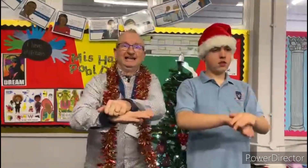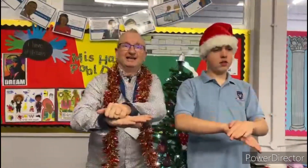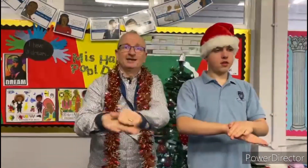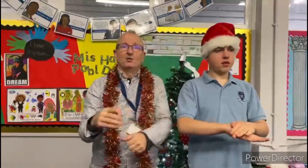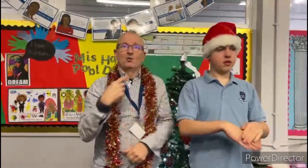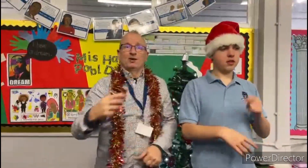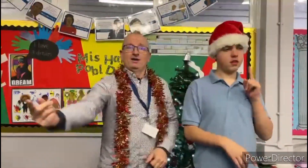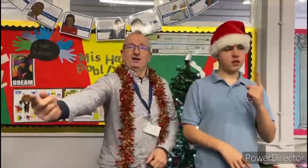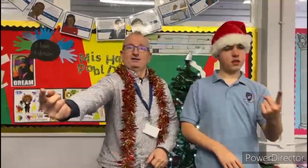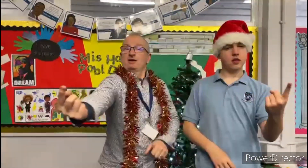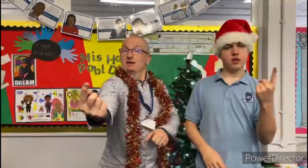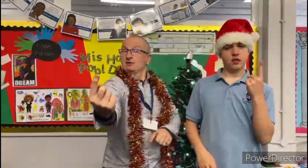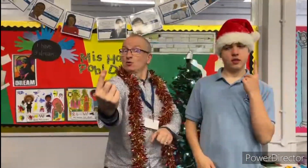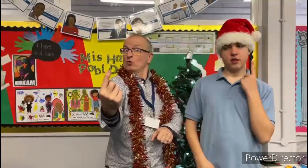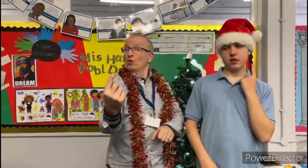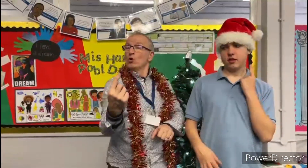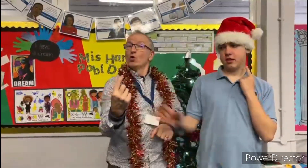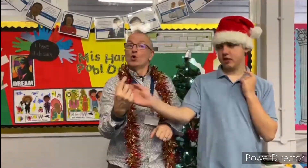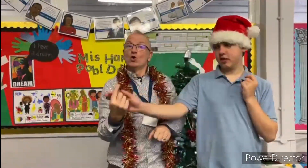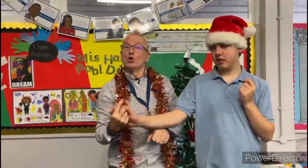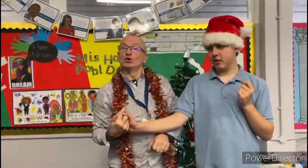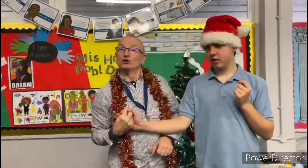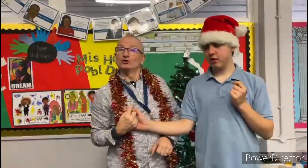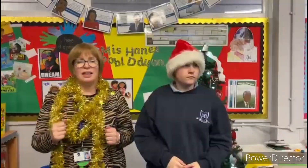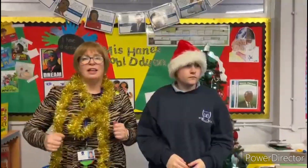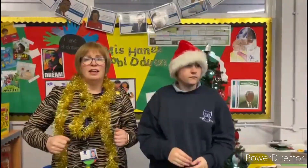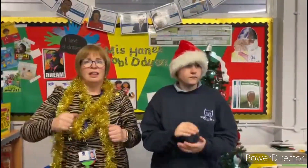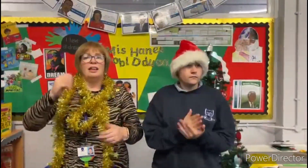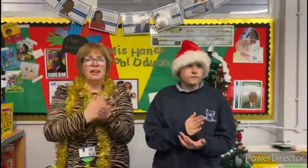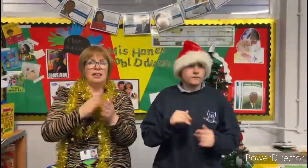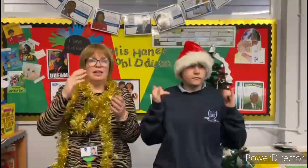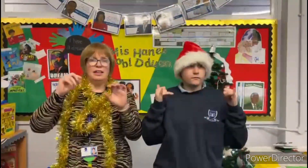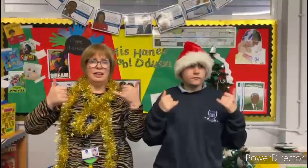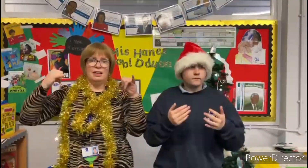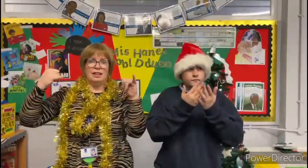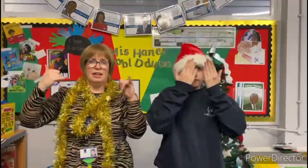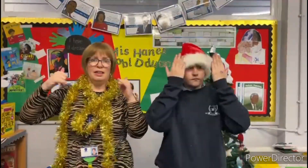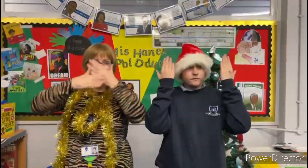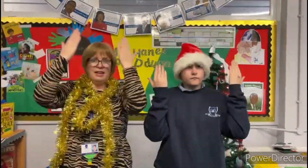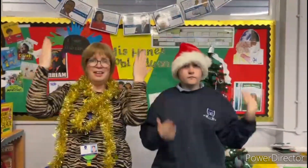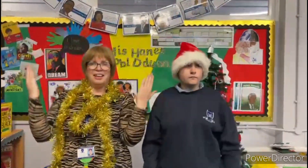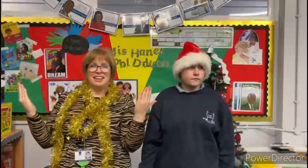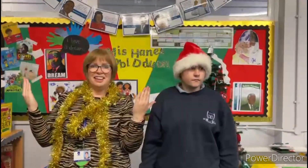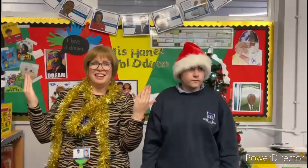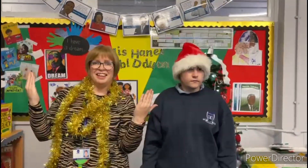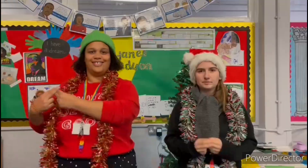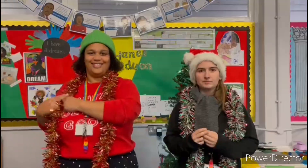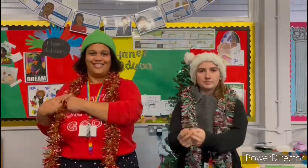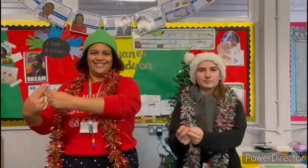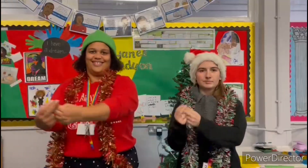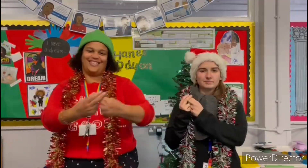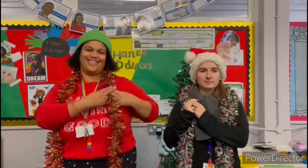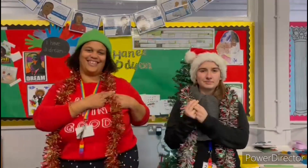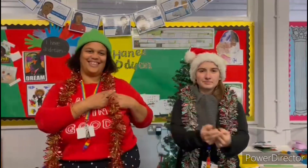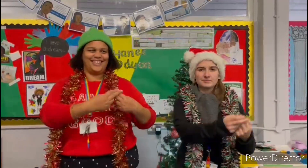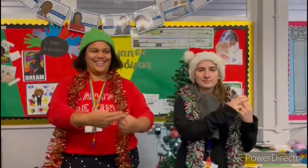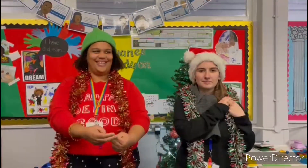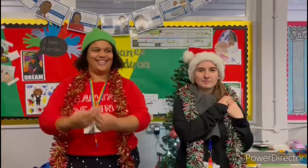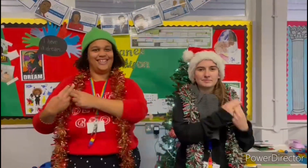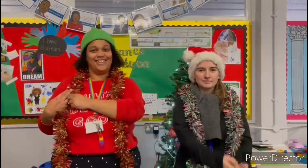gwed i ddod Rhaid a'ch dwiwr, nod mawr, bydd yn gwyl i ddyn naw